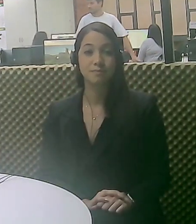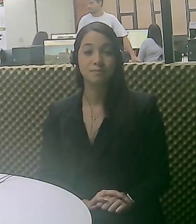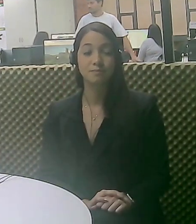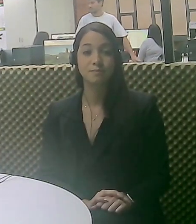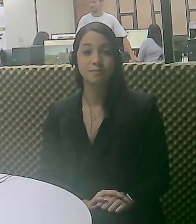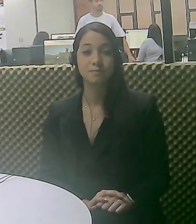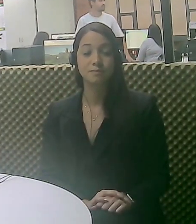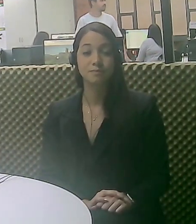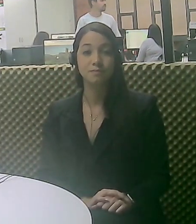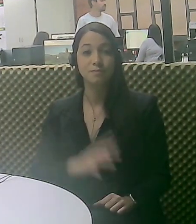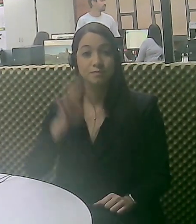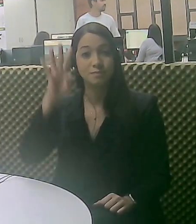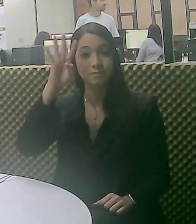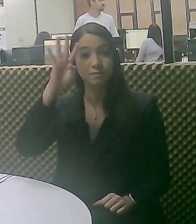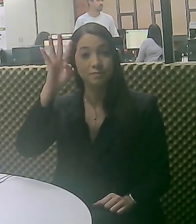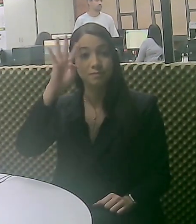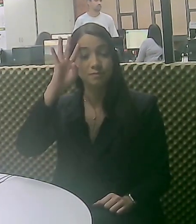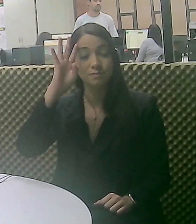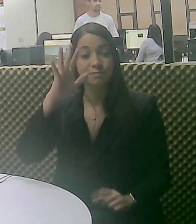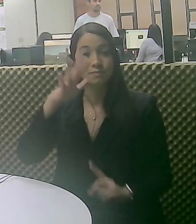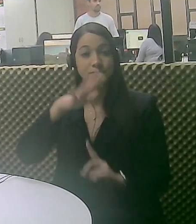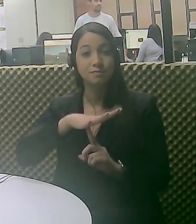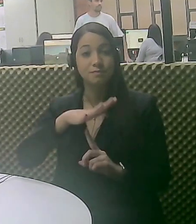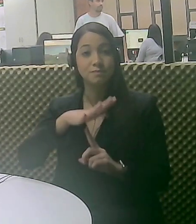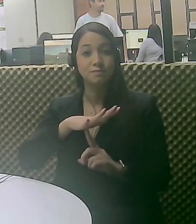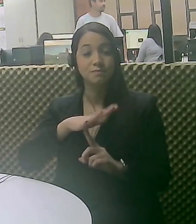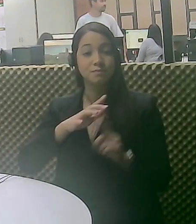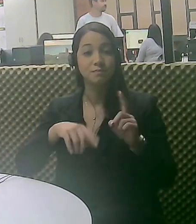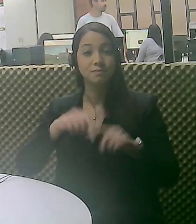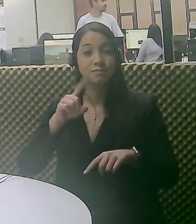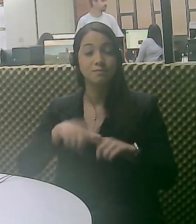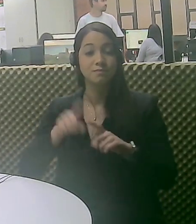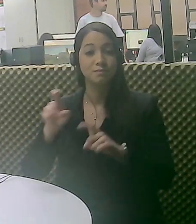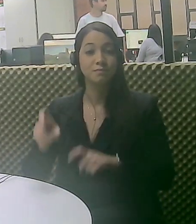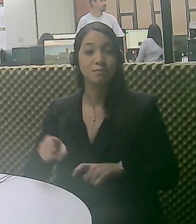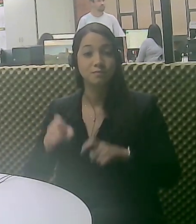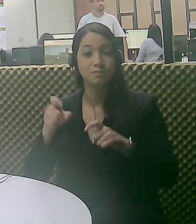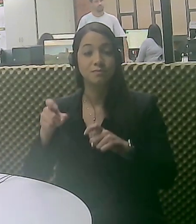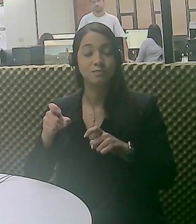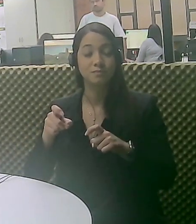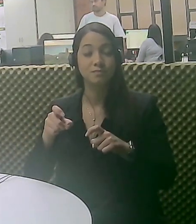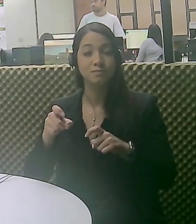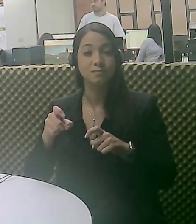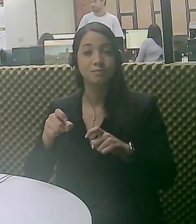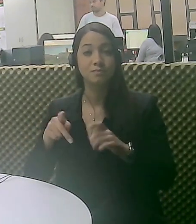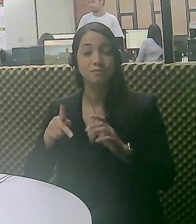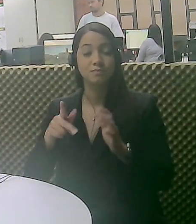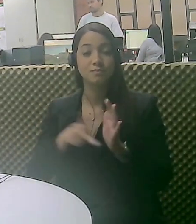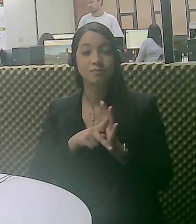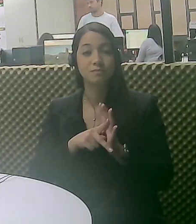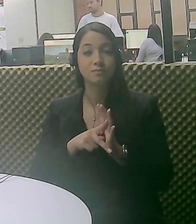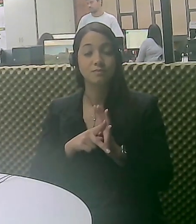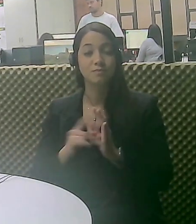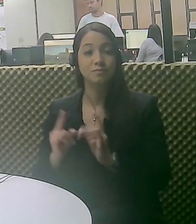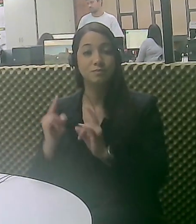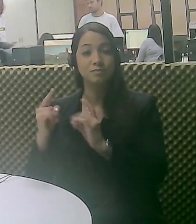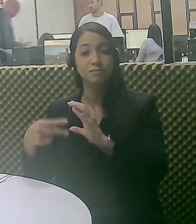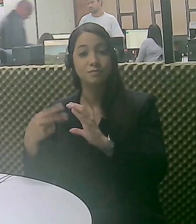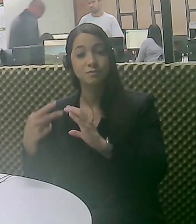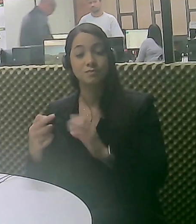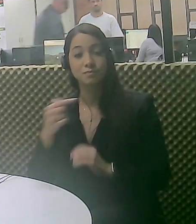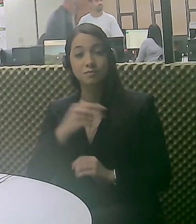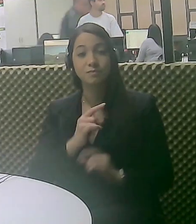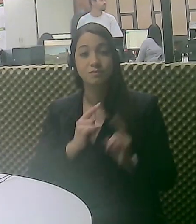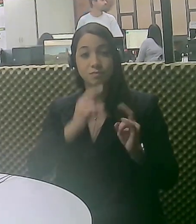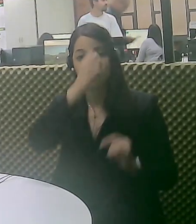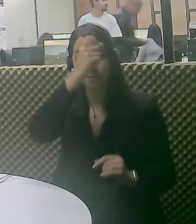notícias. Toda quarta-feira é dia da tradicional Feira de Produtos Rurais na Praça Cívica, localizada entre o Centro Administrativo e a Câmara